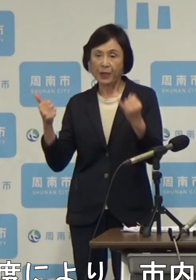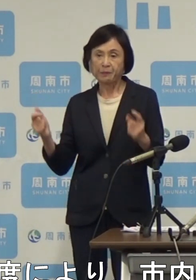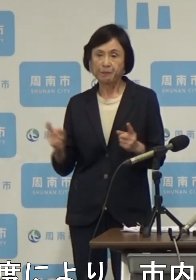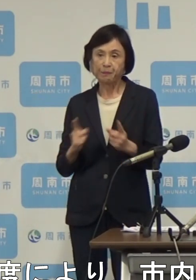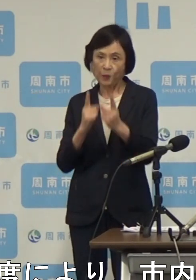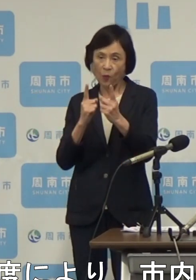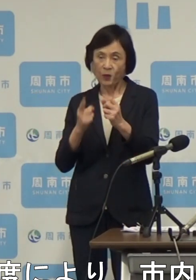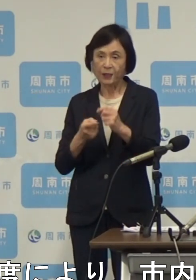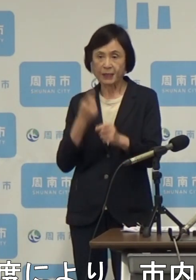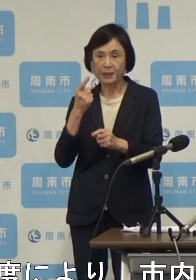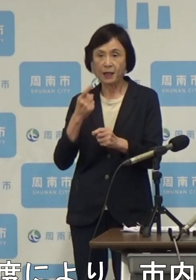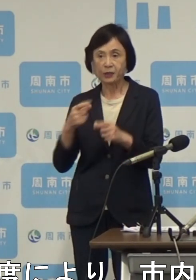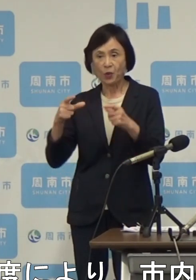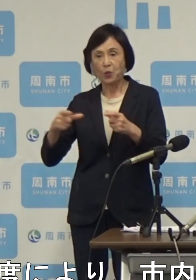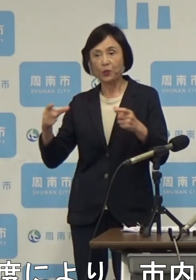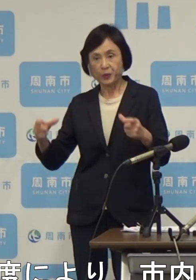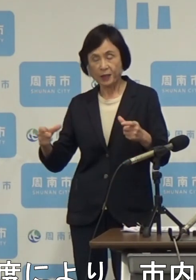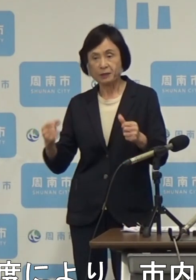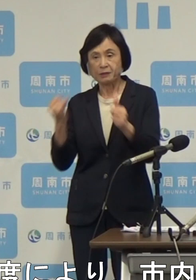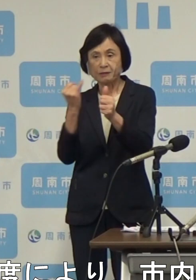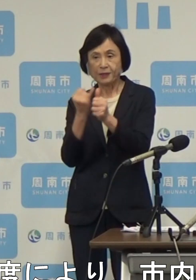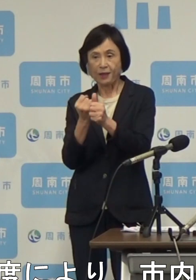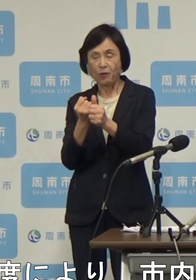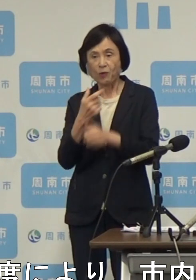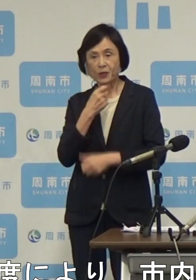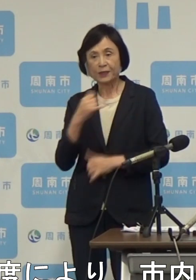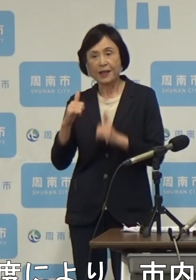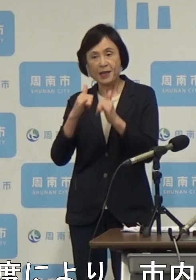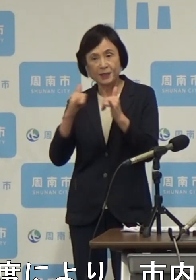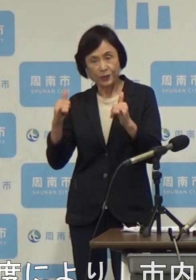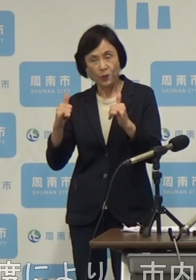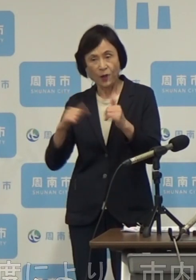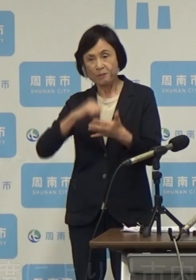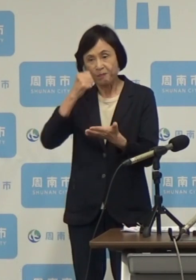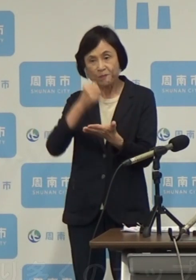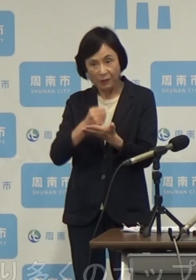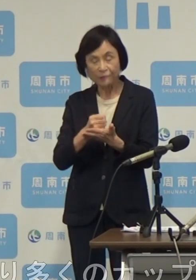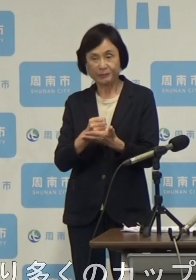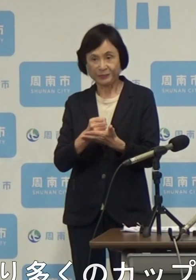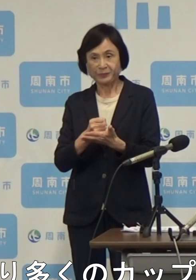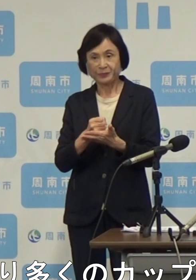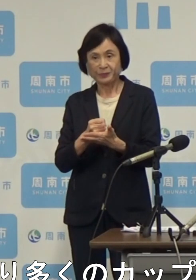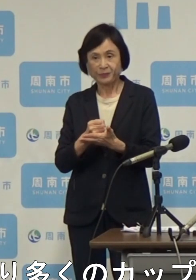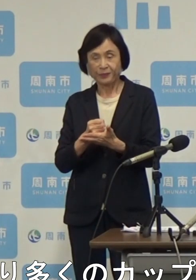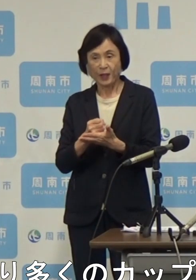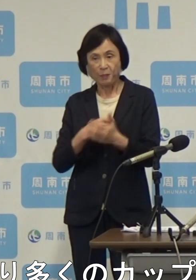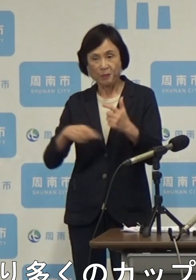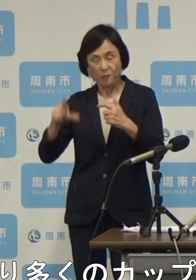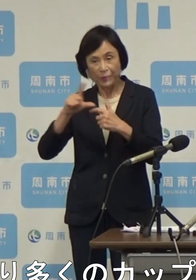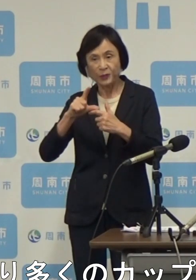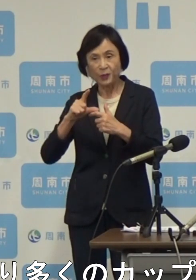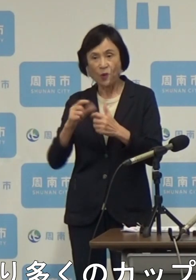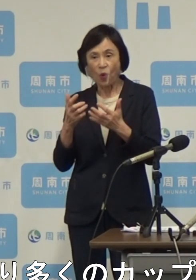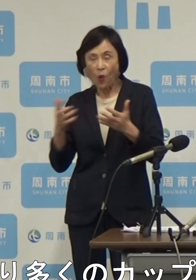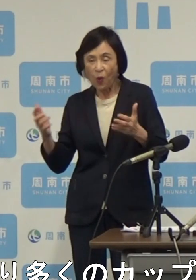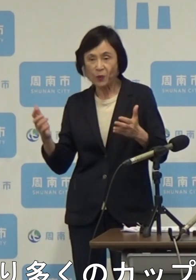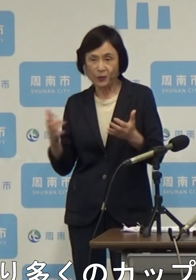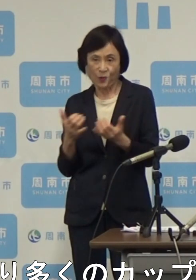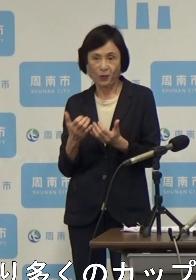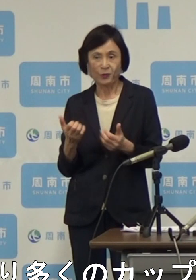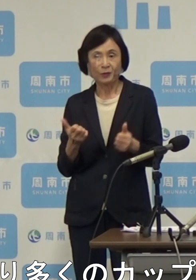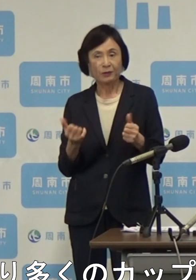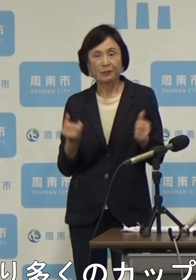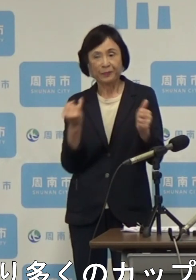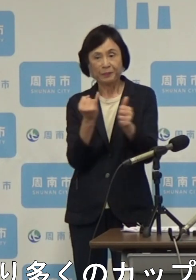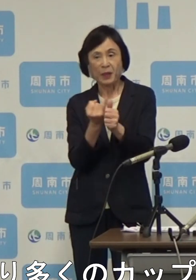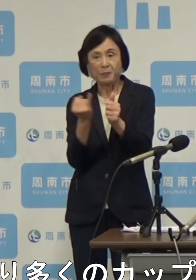大していくことで、結婚を望む人がその希望を叶え、より多くのカップルが誕